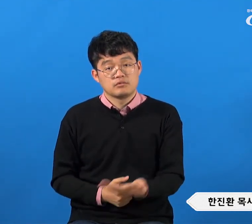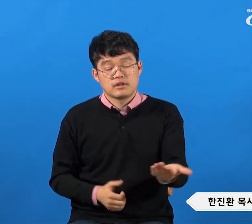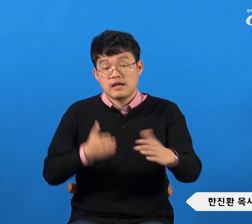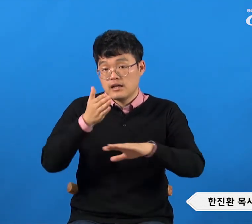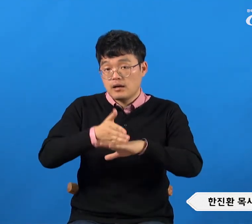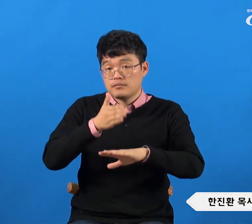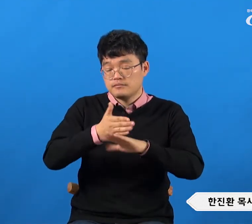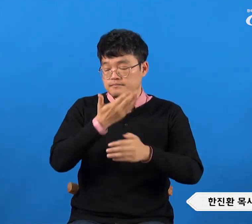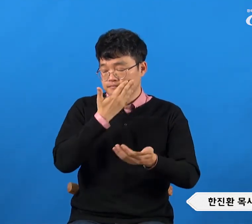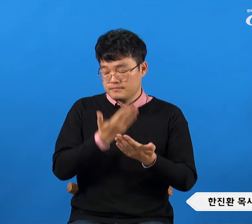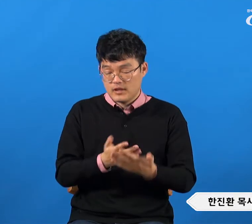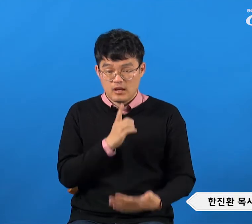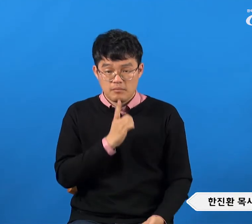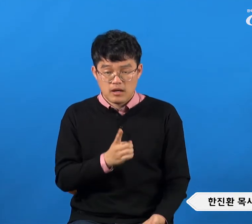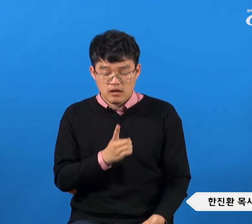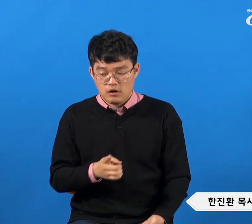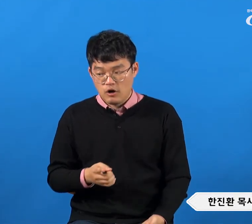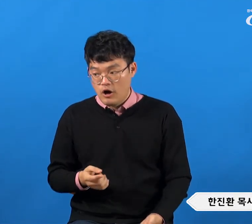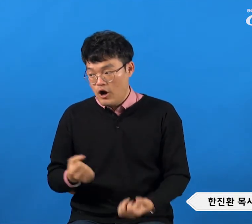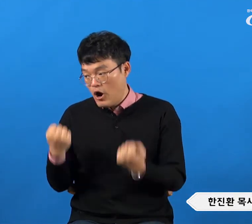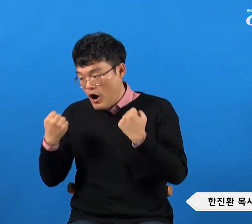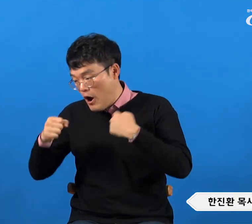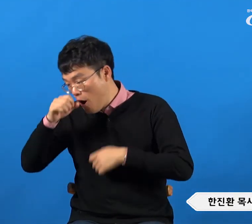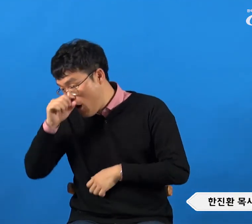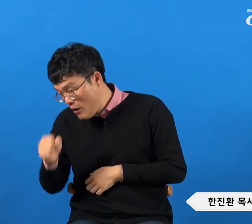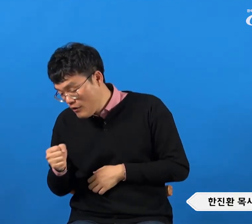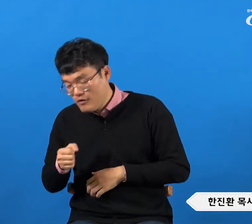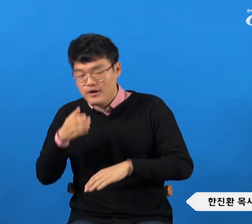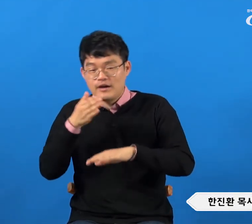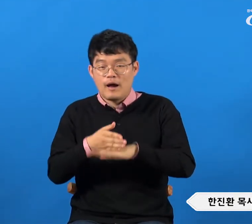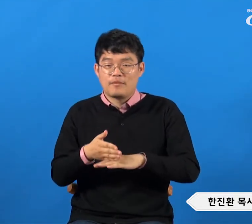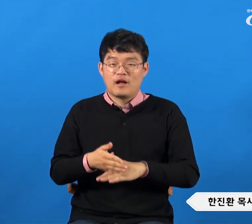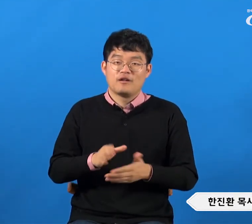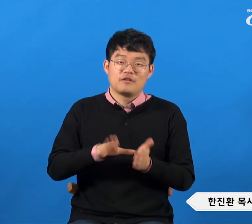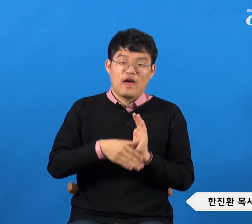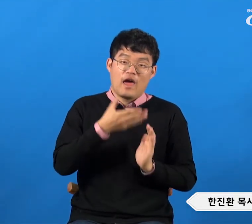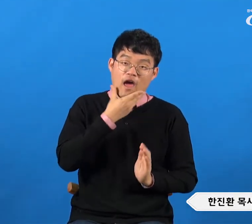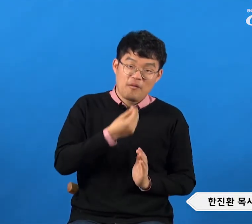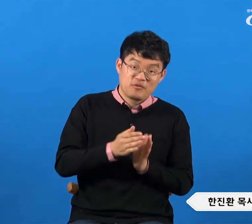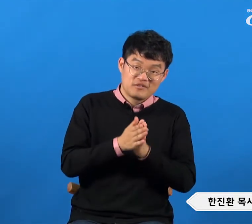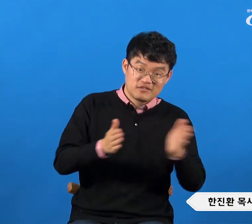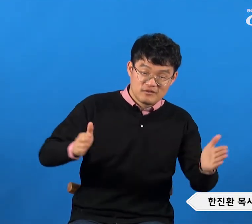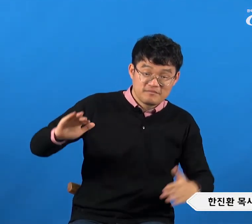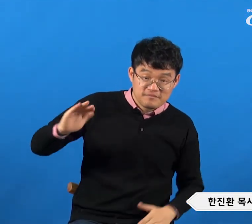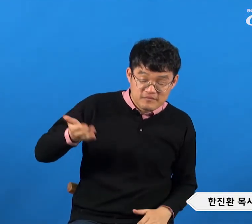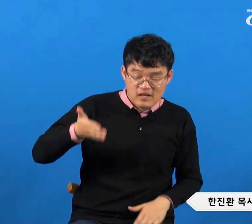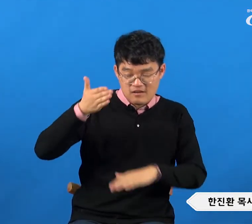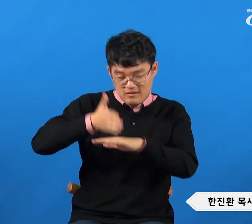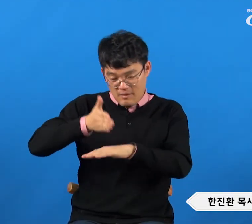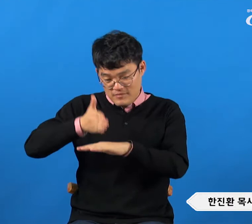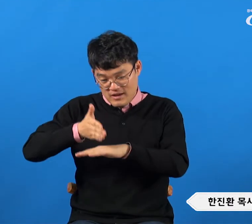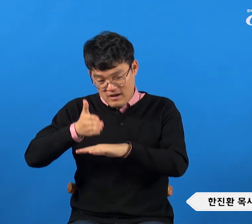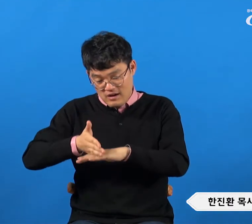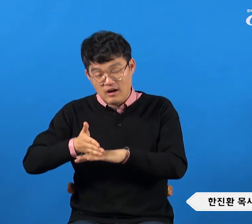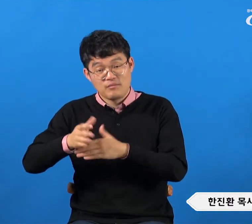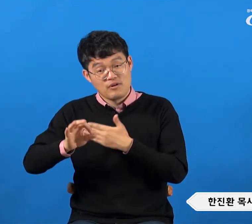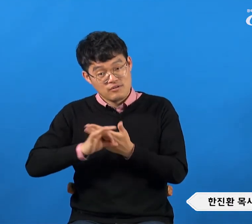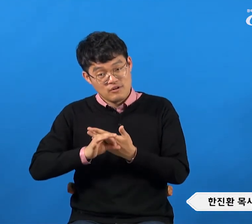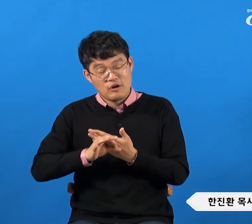감사가 중요하다고 하는데 건강에도 좋고 감사할 때 또 행복해지고 또 감사할